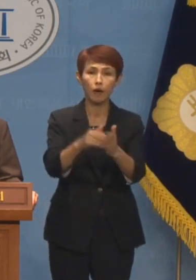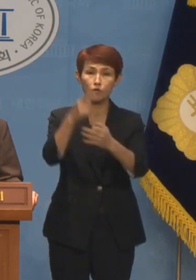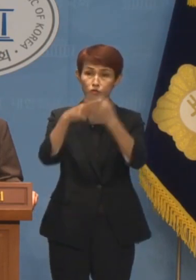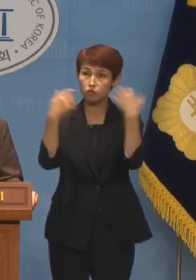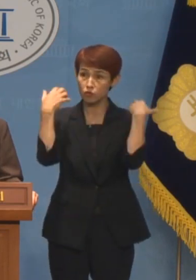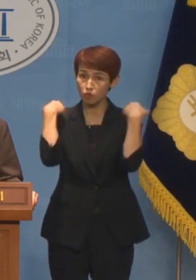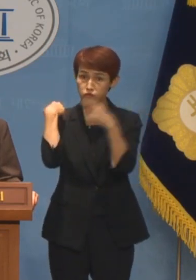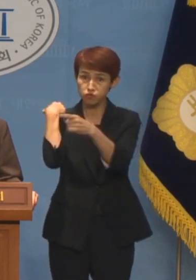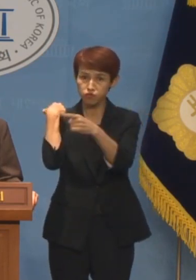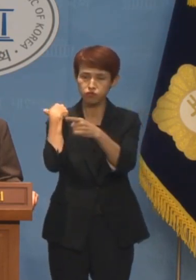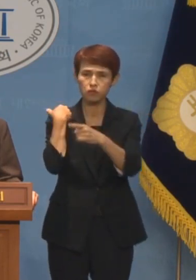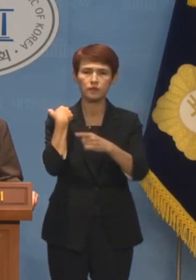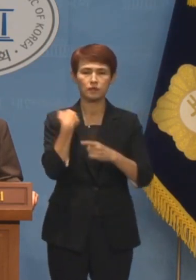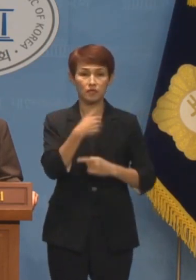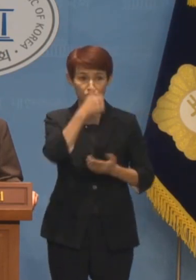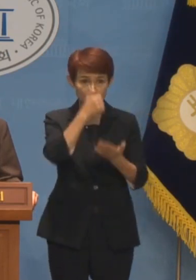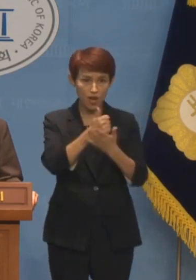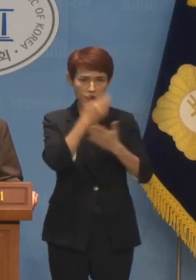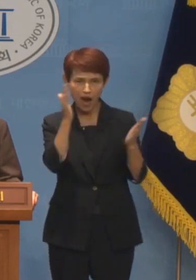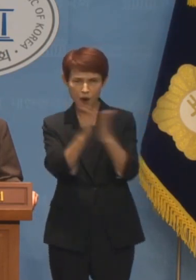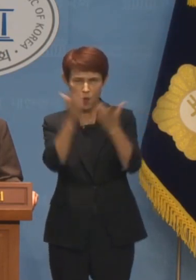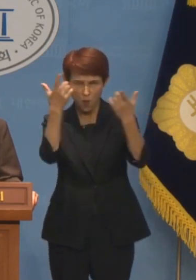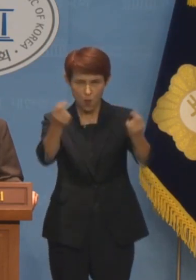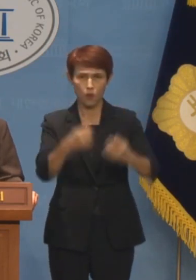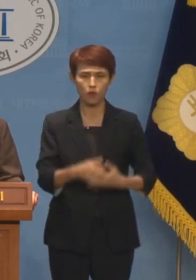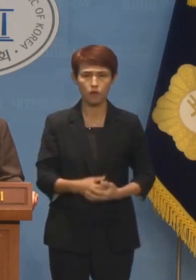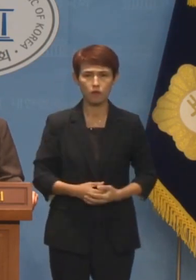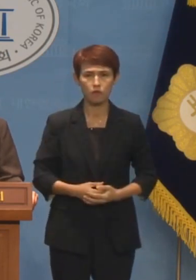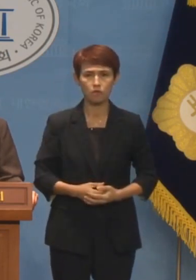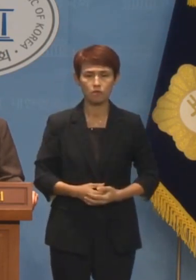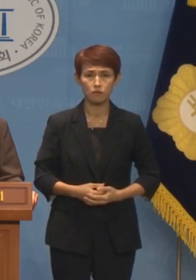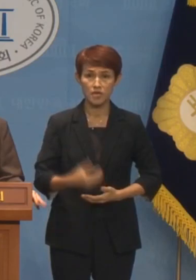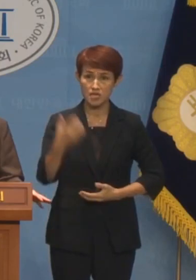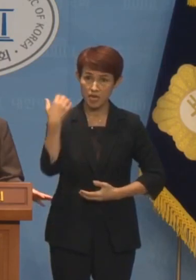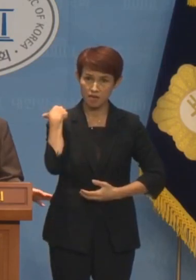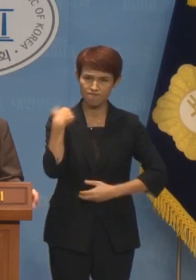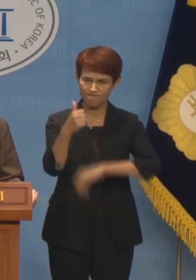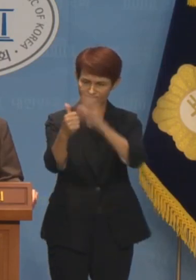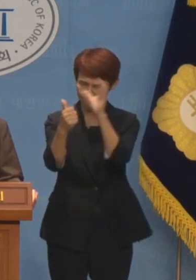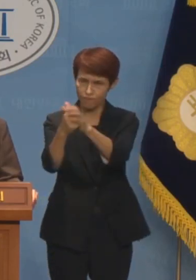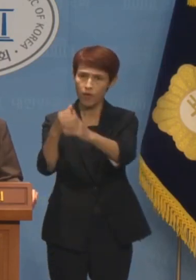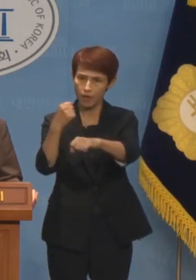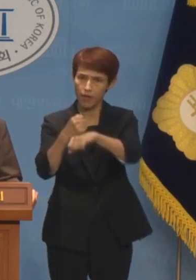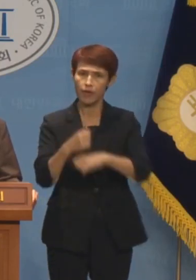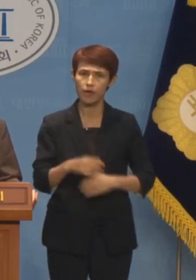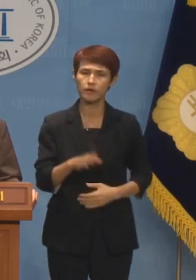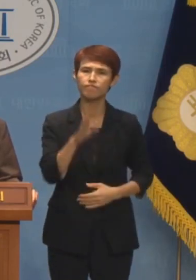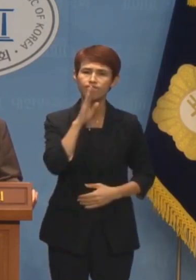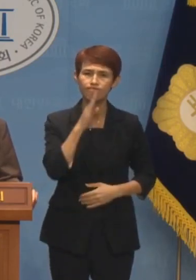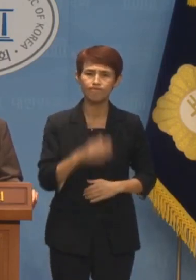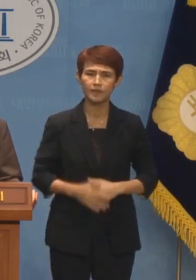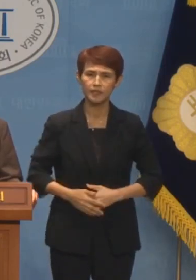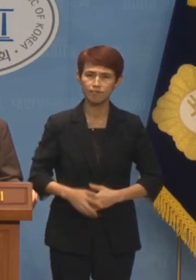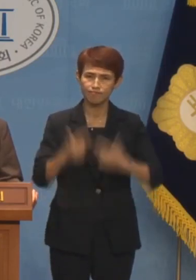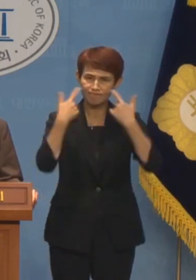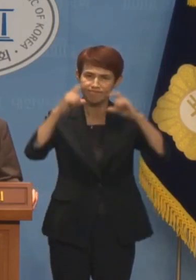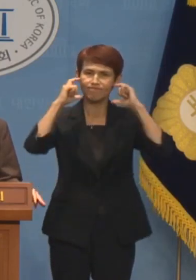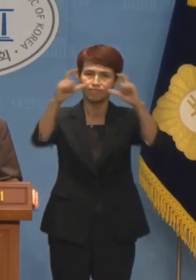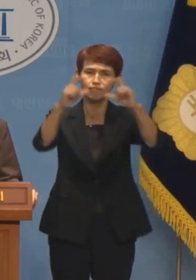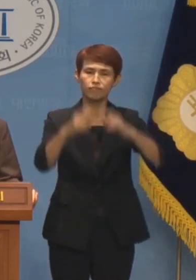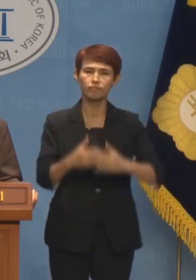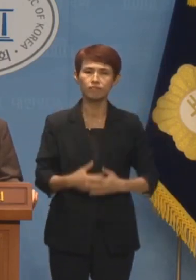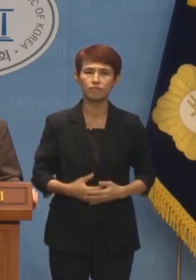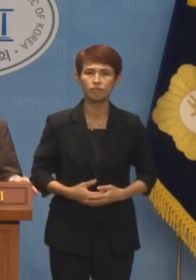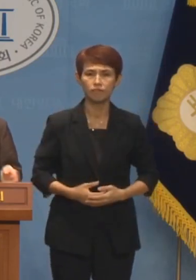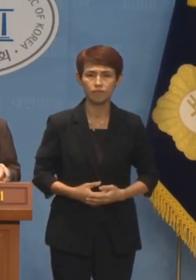이 범죄의 공범이자 방조범입니다. 그 책임에서 결코 자유로울 수 없을 것임을 엄중히